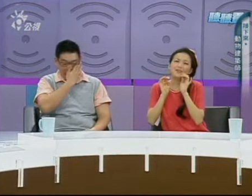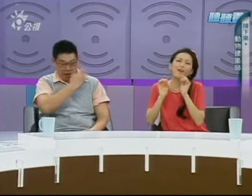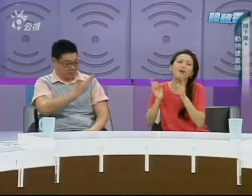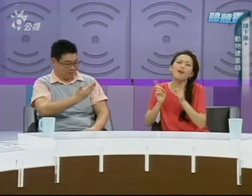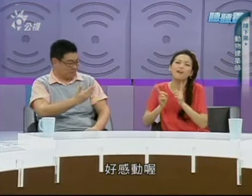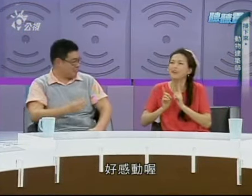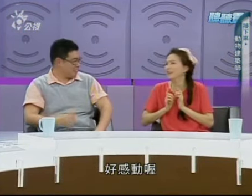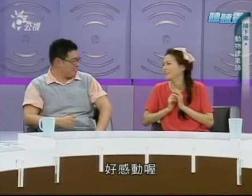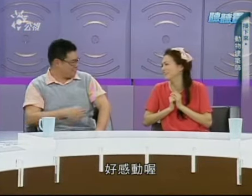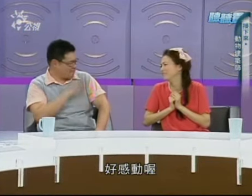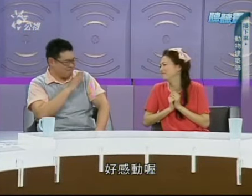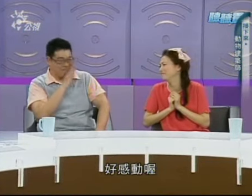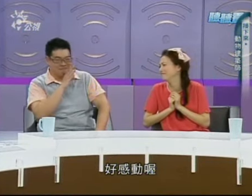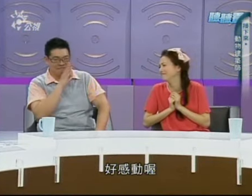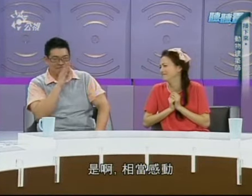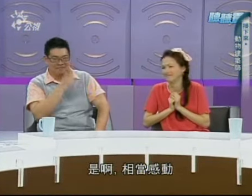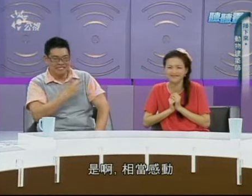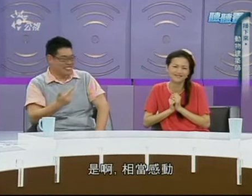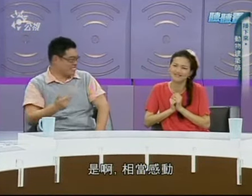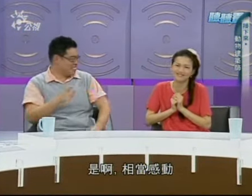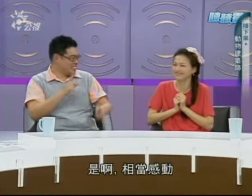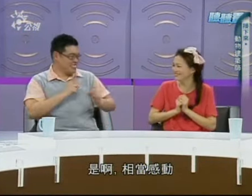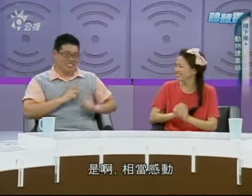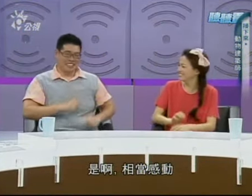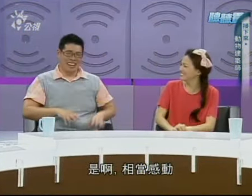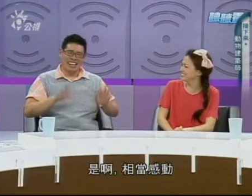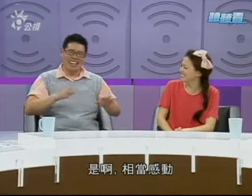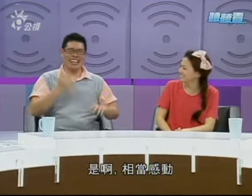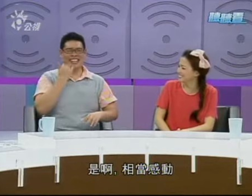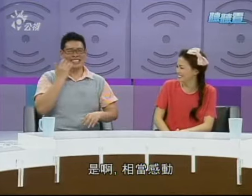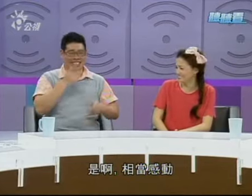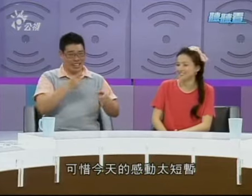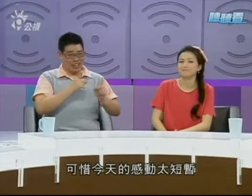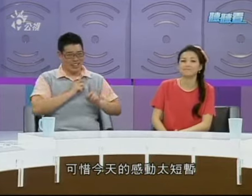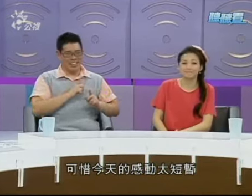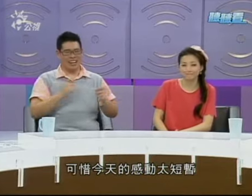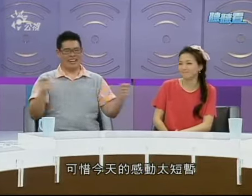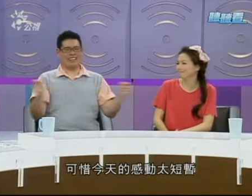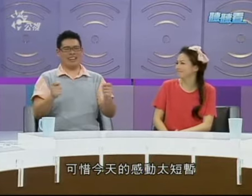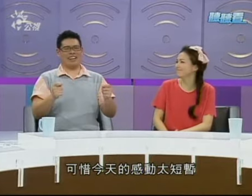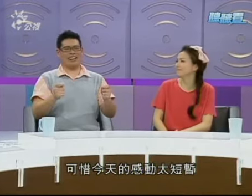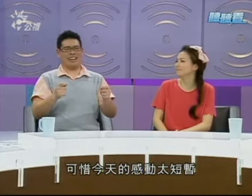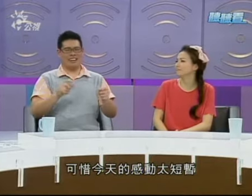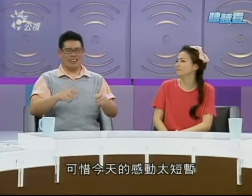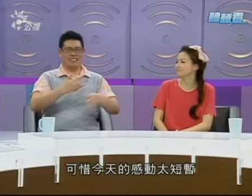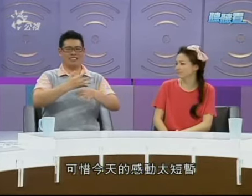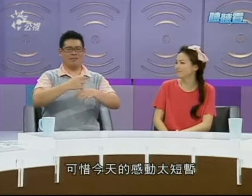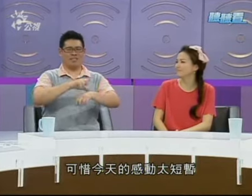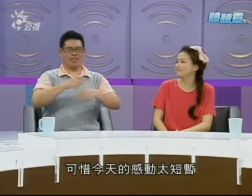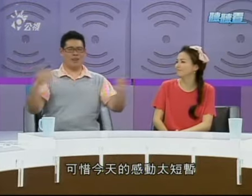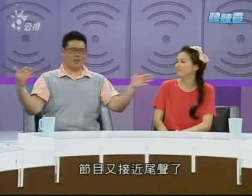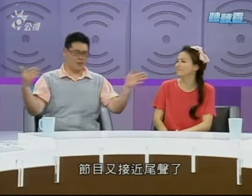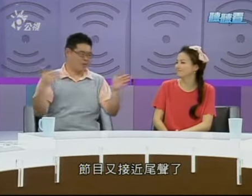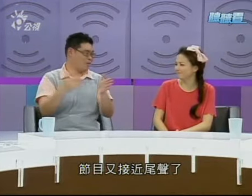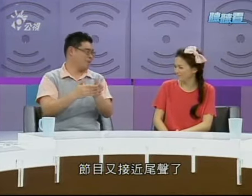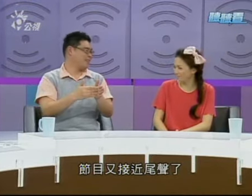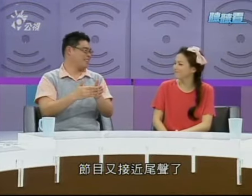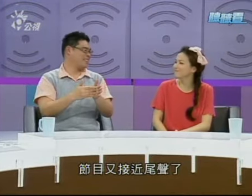好感动哦是啊相当感动啊可惜今天的感动太短暂节目又接近尾声了